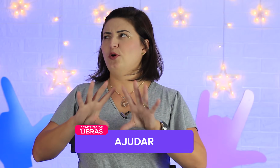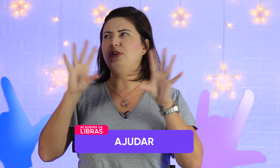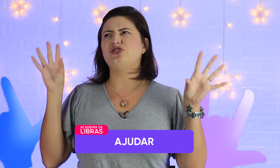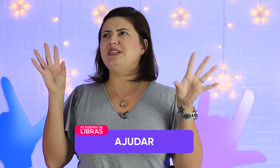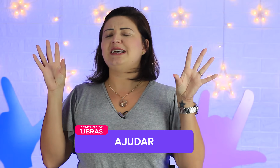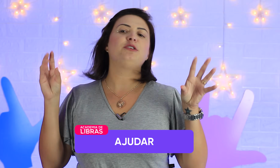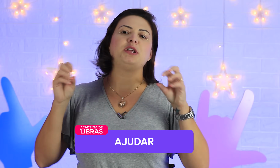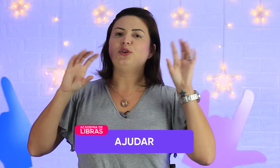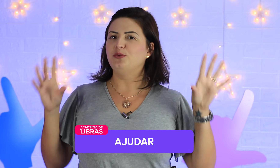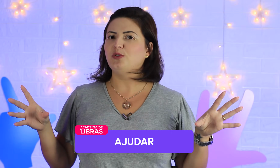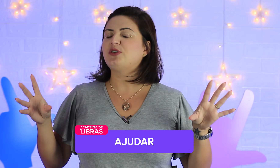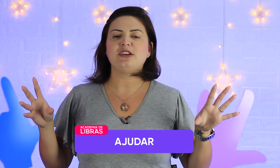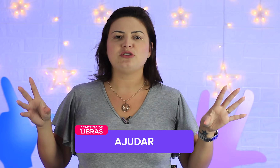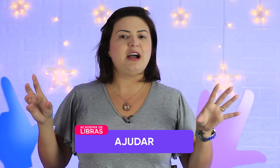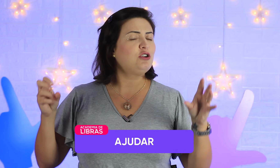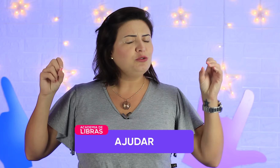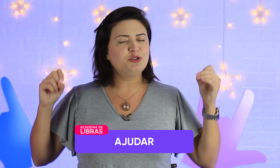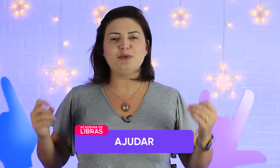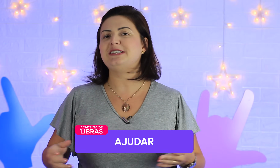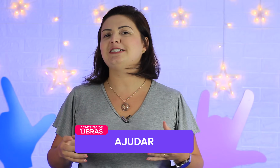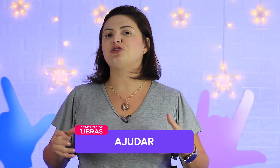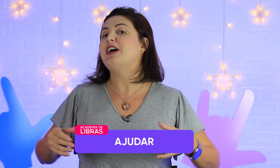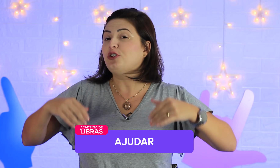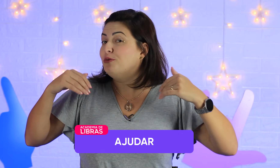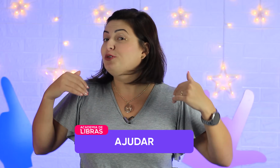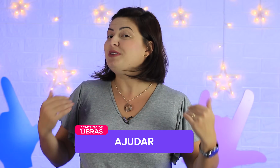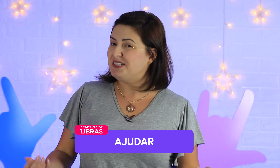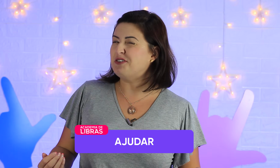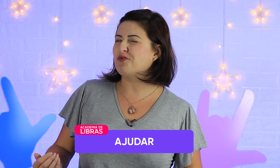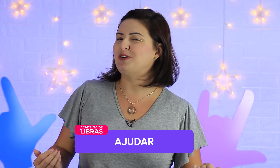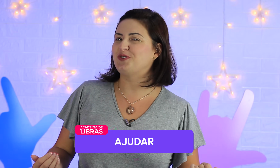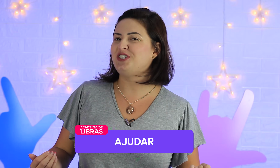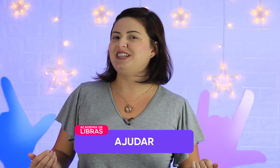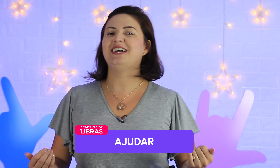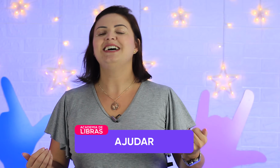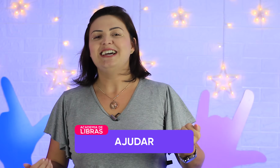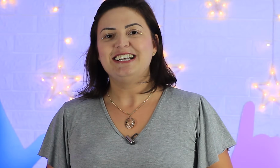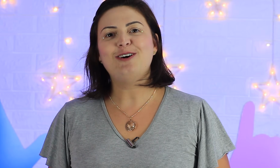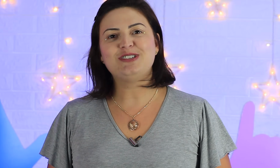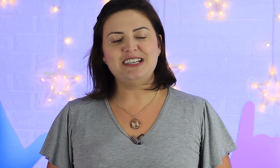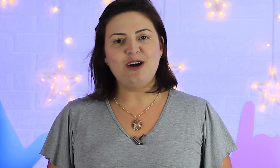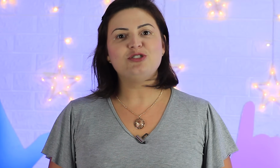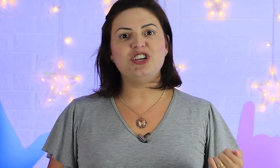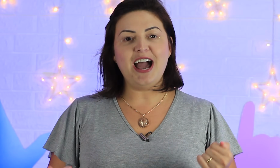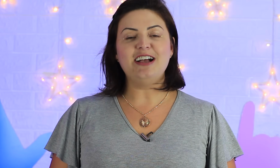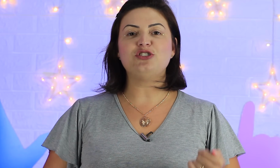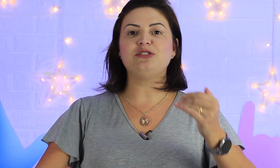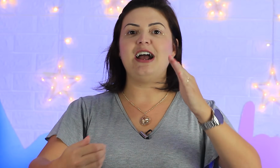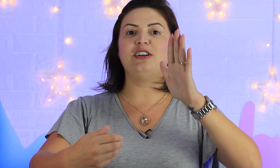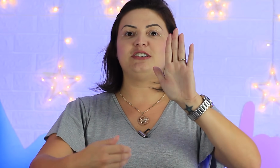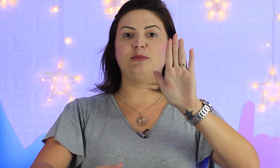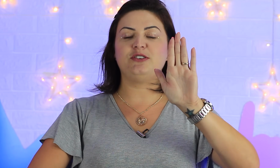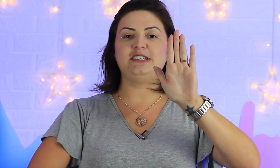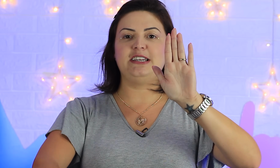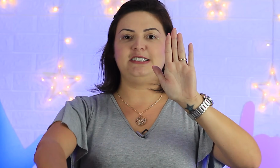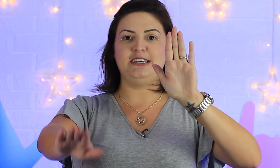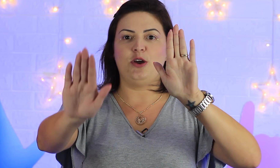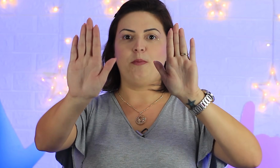Muito utilizado, porque todo mundo quer ajudar. Todo mundo precisa ajudar. Todo mundo precisa de uma ajudinha. Então, o sinal de ajudar, nós vamos fazer assim, ó.